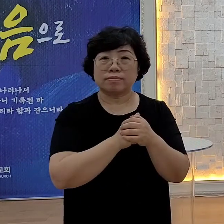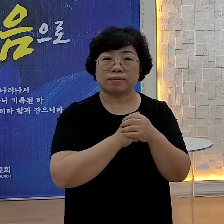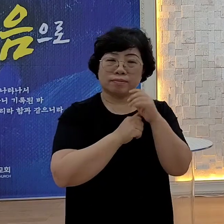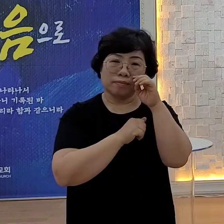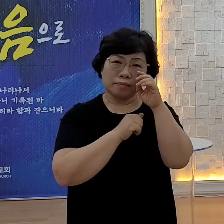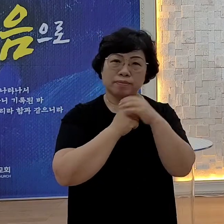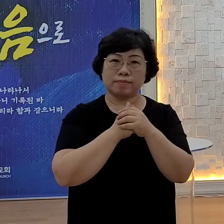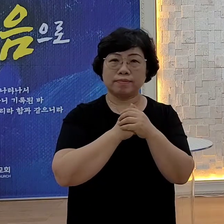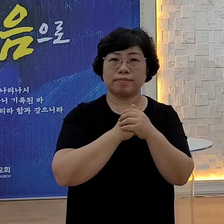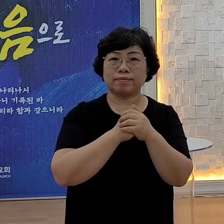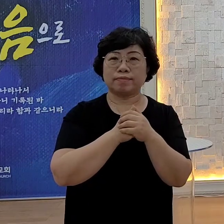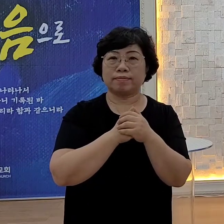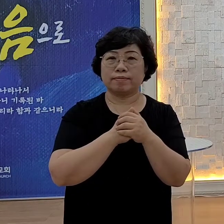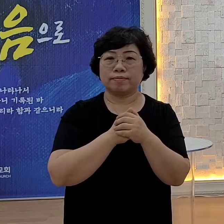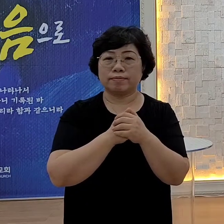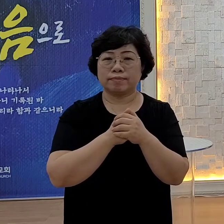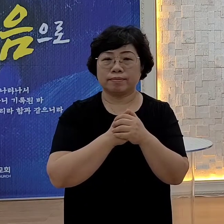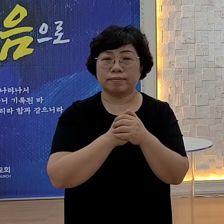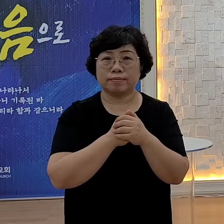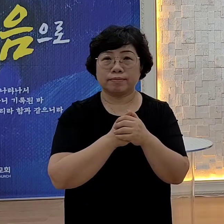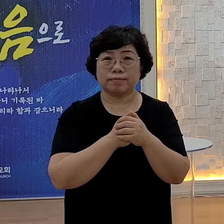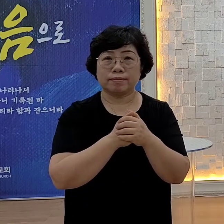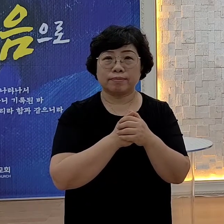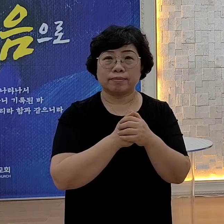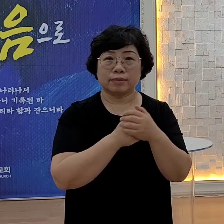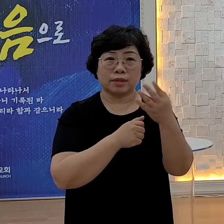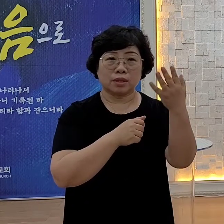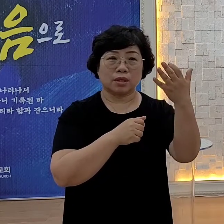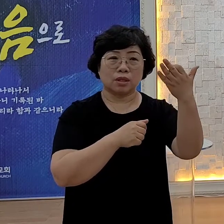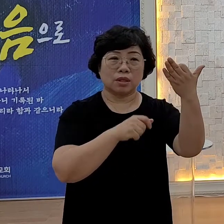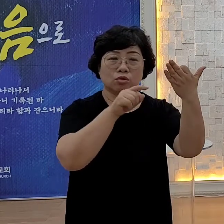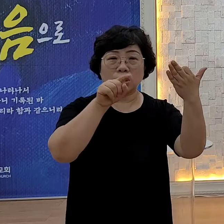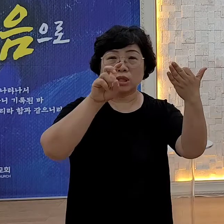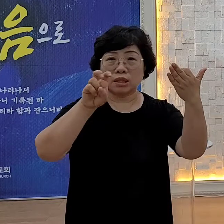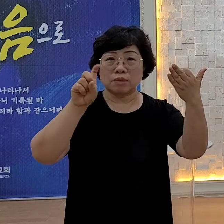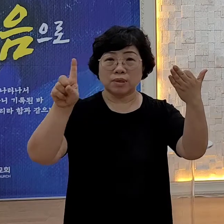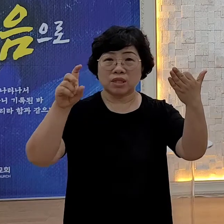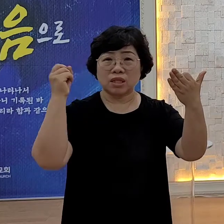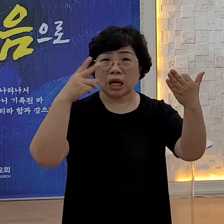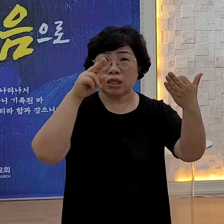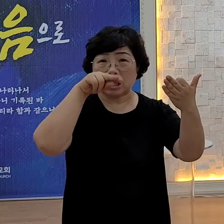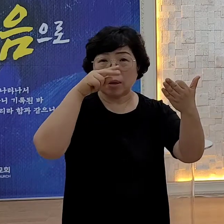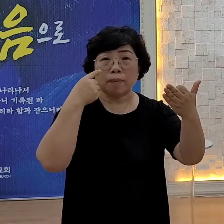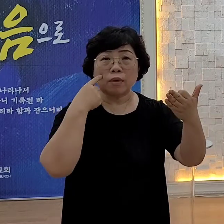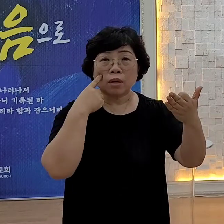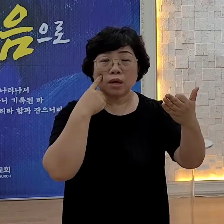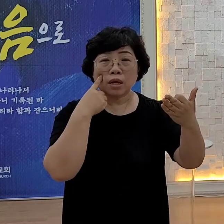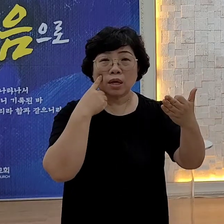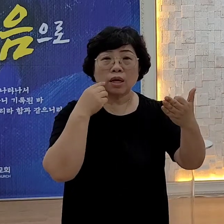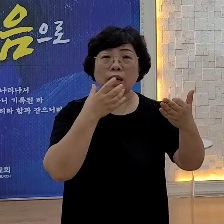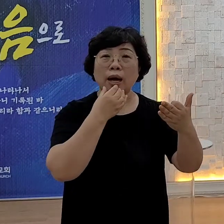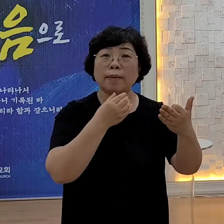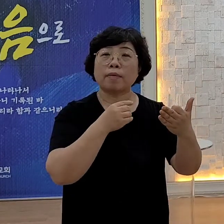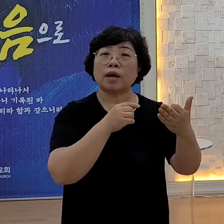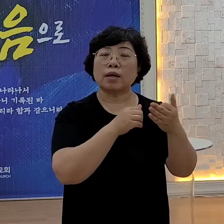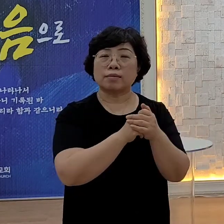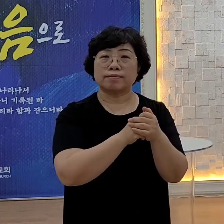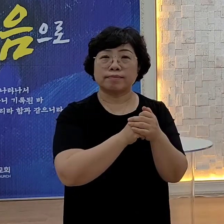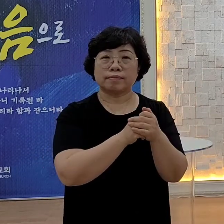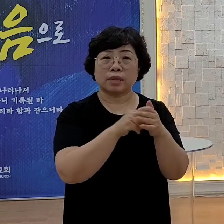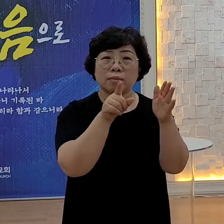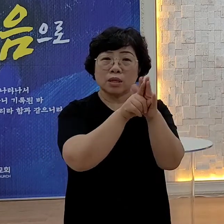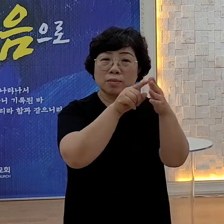읽었는데 19절에서 21절 다시 한번 오늘 이 아브라함의 믿음에 대해서 믿음이